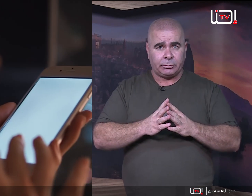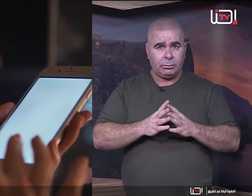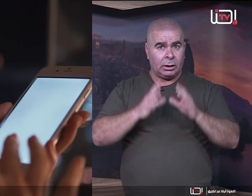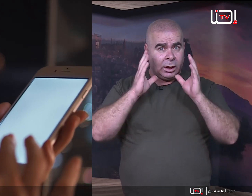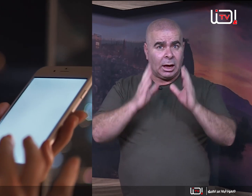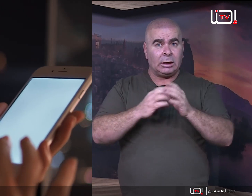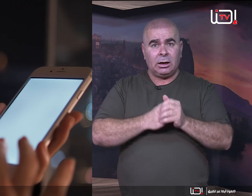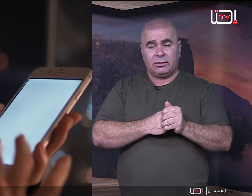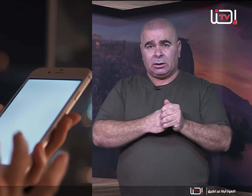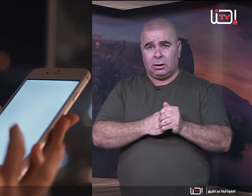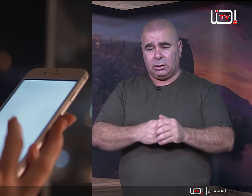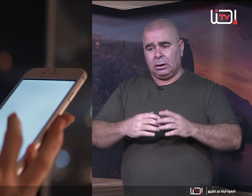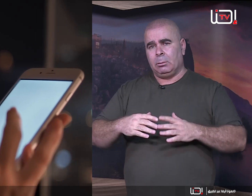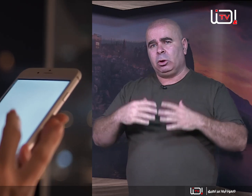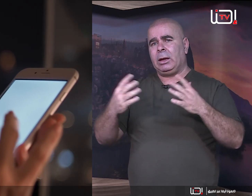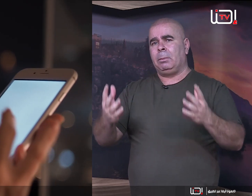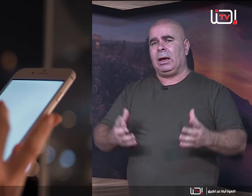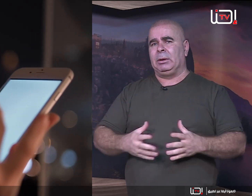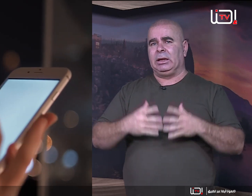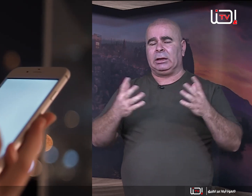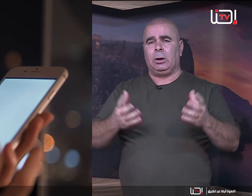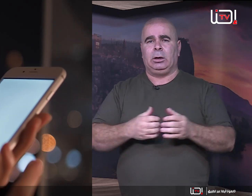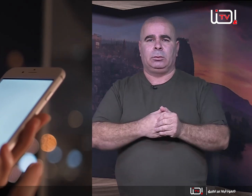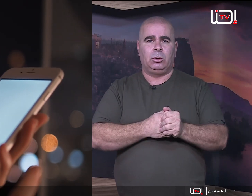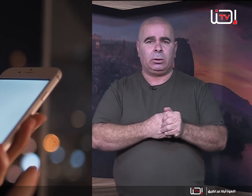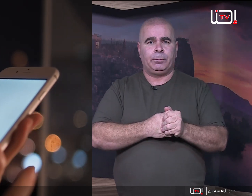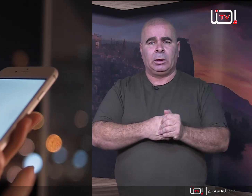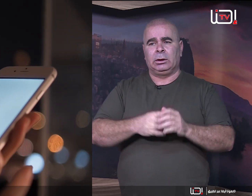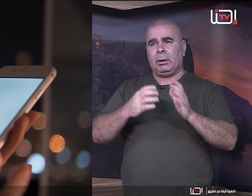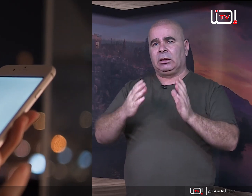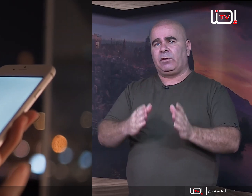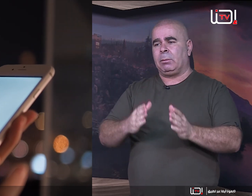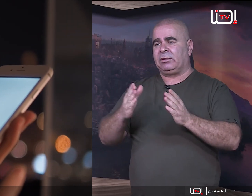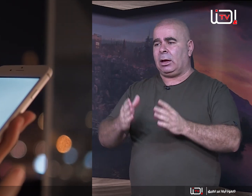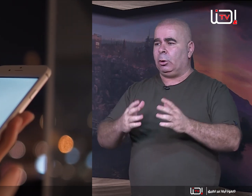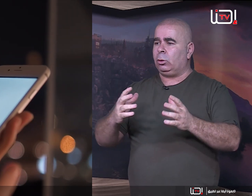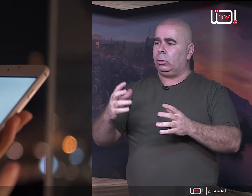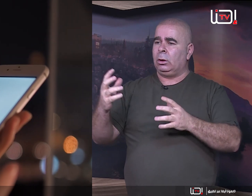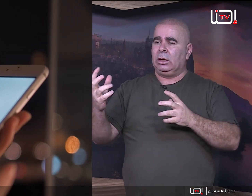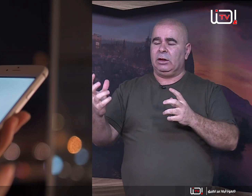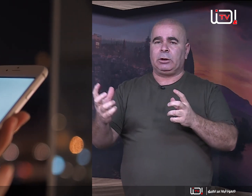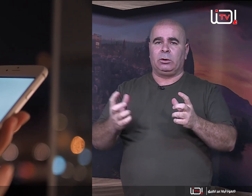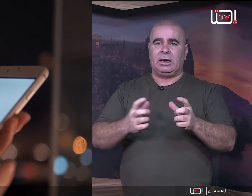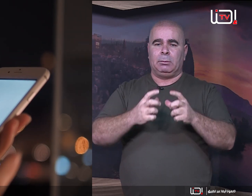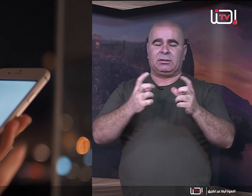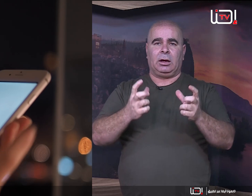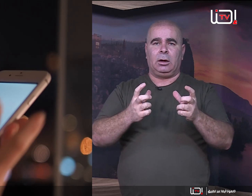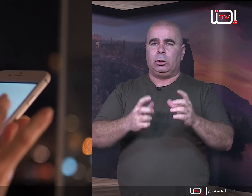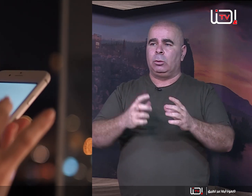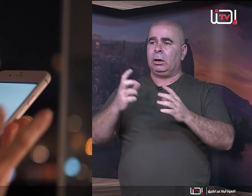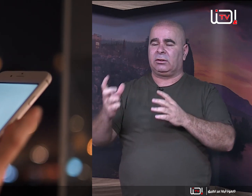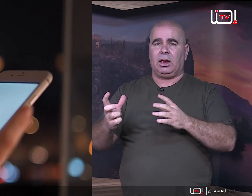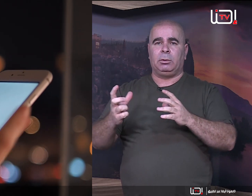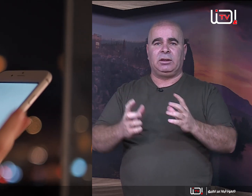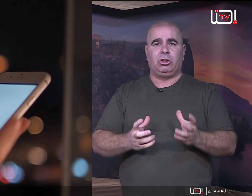وهيك احد الاصدقاء مهتم بعالم الديجيتال وهي الامور طبعا اتفق مع صاحبه انه يفتحه زي مصلحه